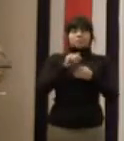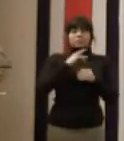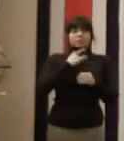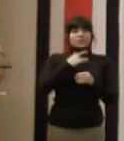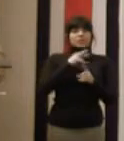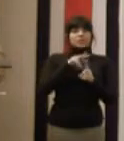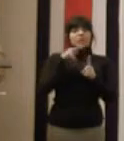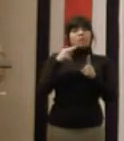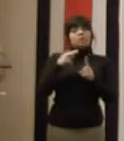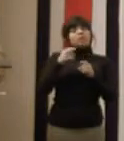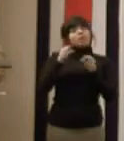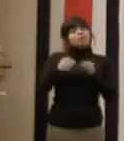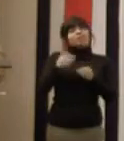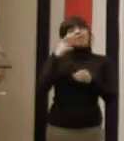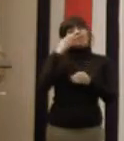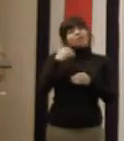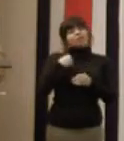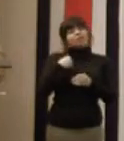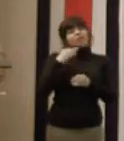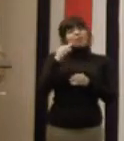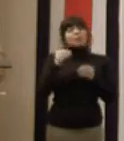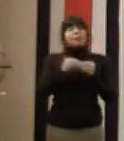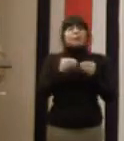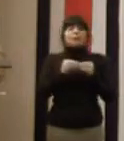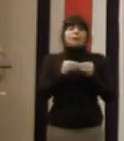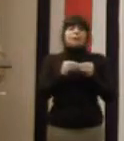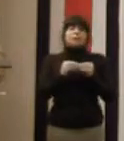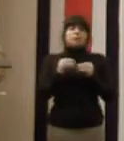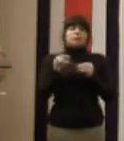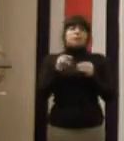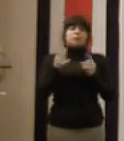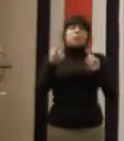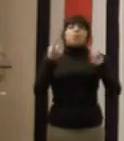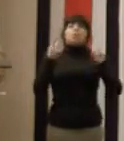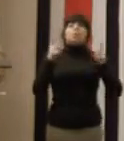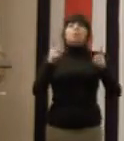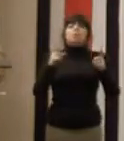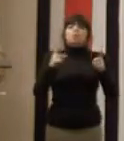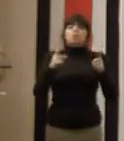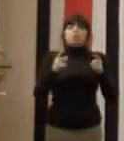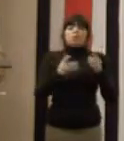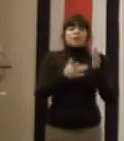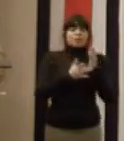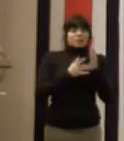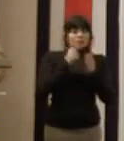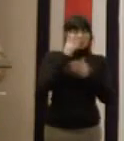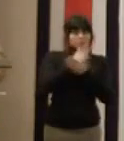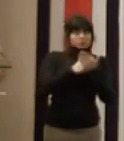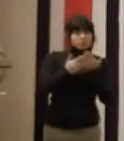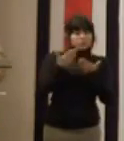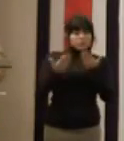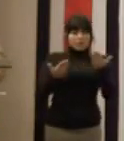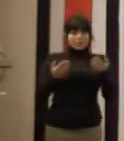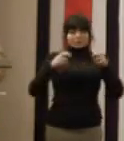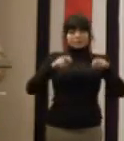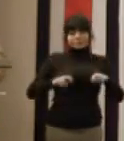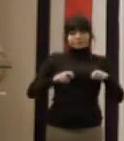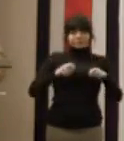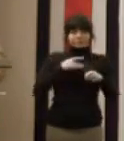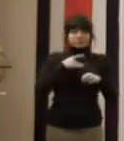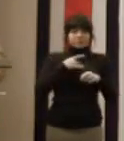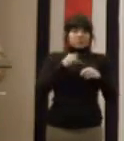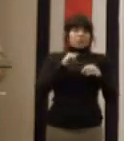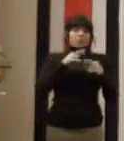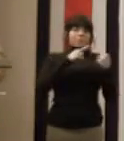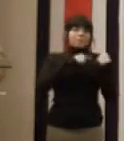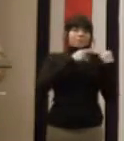de definir, creo que tendrá que ser más bien como por cuadros técnicos de las dos partes que se sienten, por ejemplo, responsables